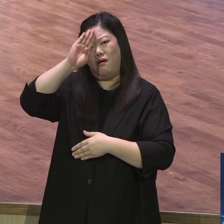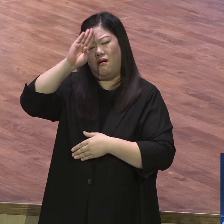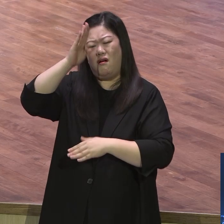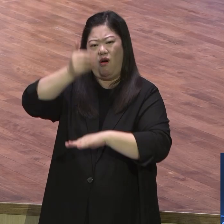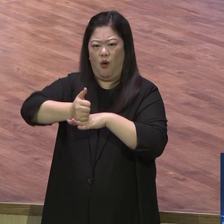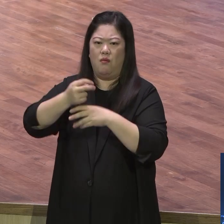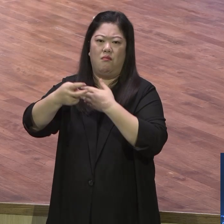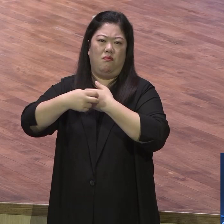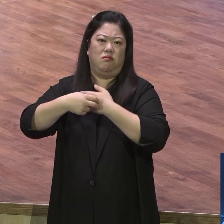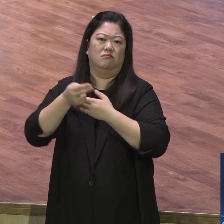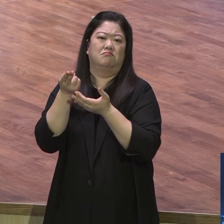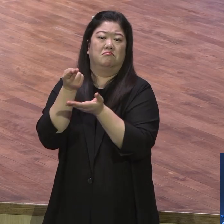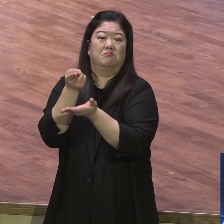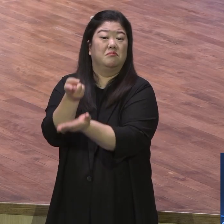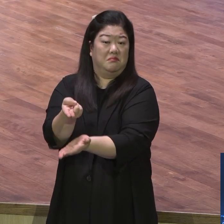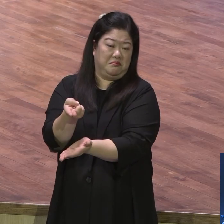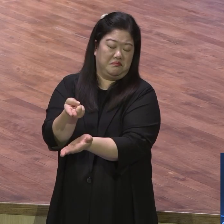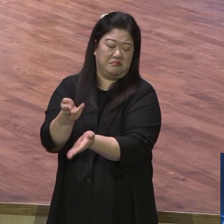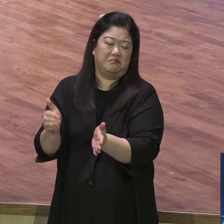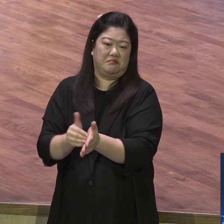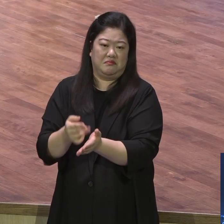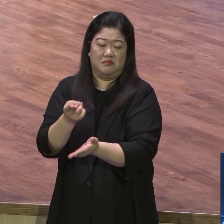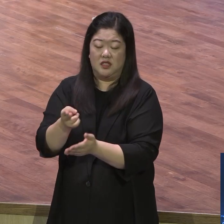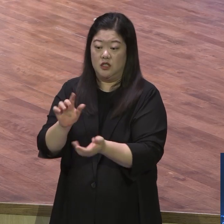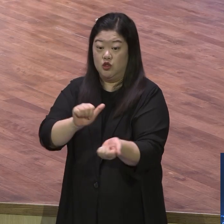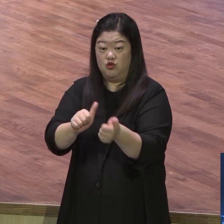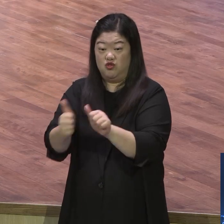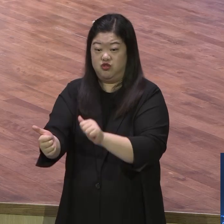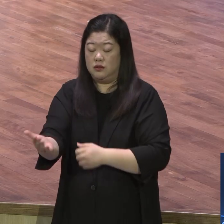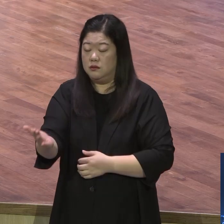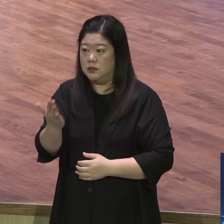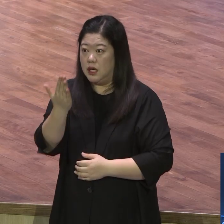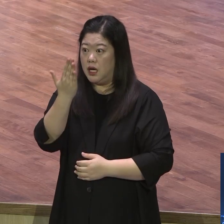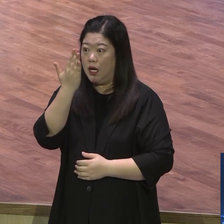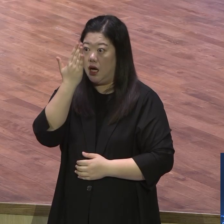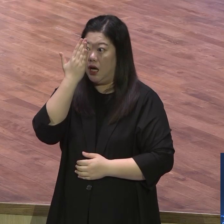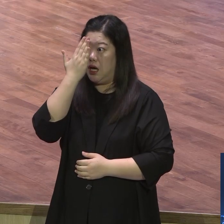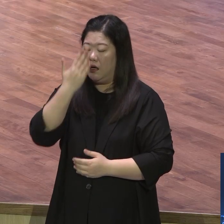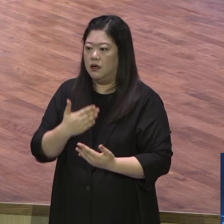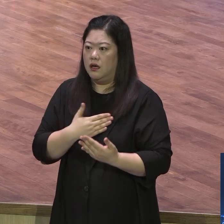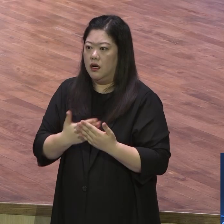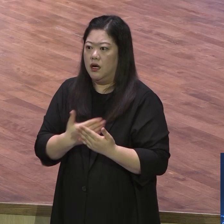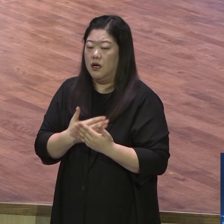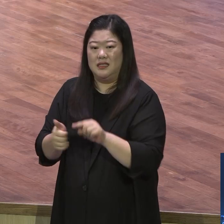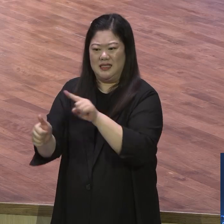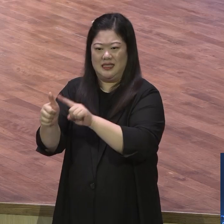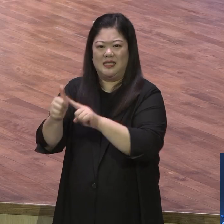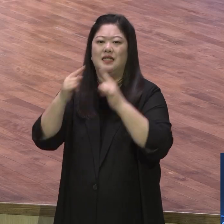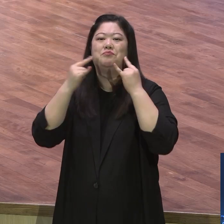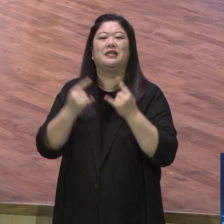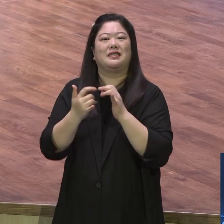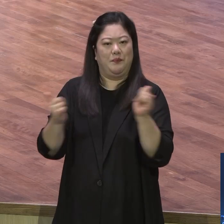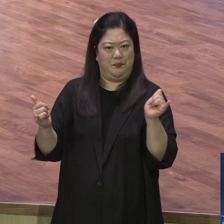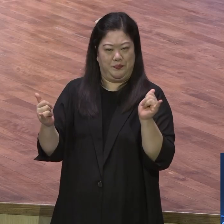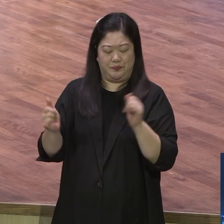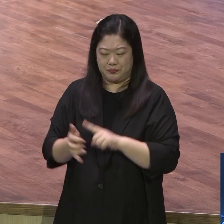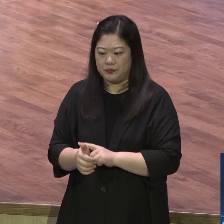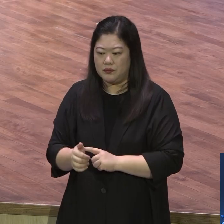병원에 입원해서 보여준 그 죽음에 대한 그의 공포는 프랑스 정부가 그 명성을